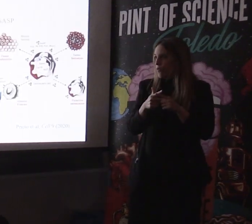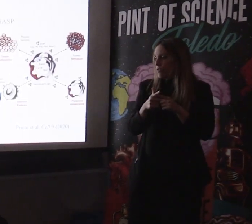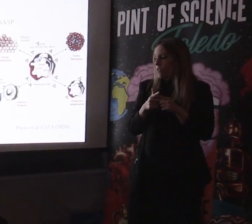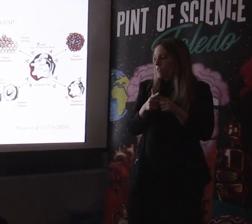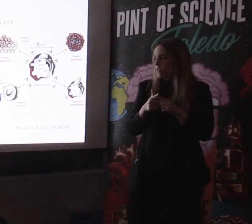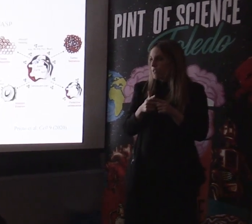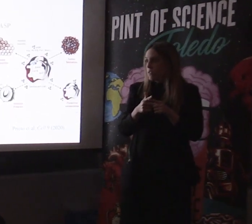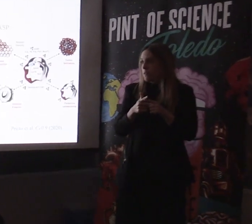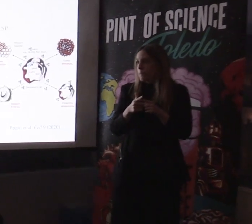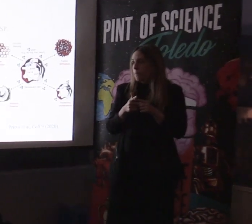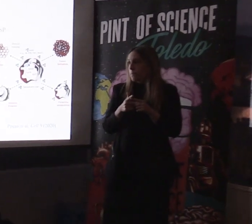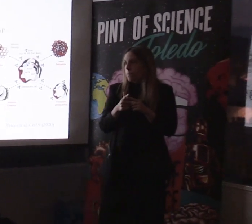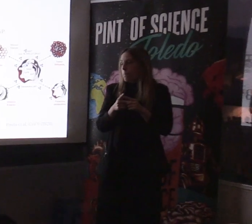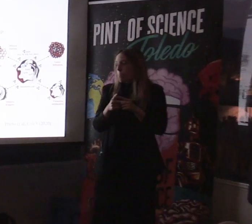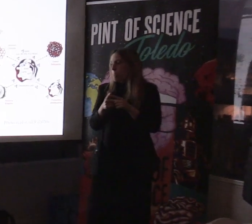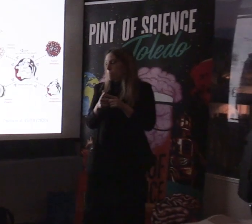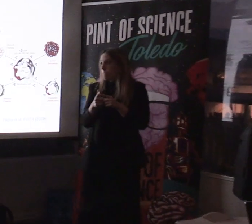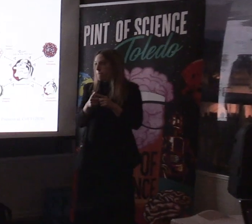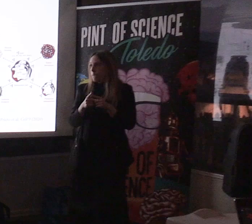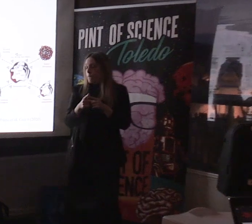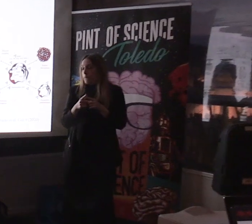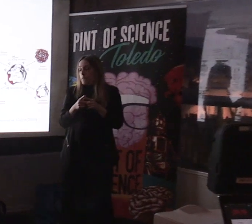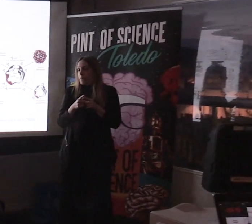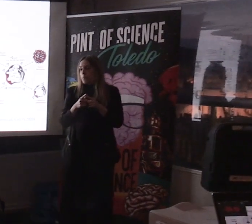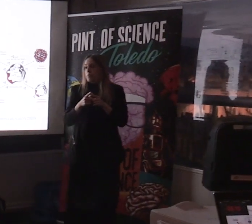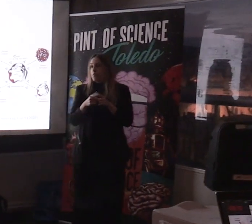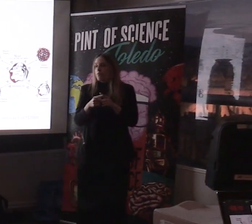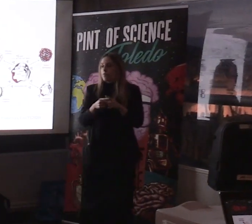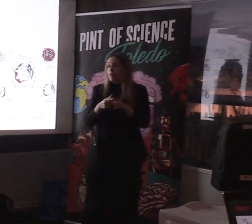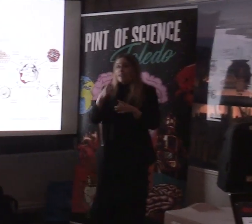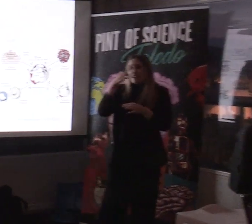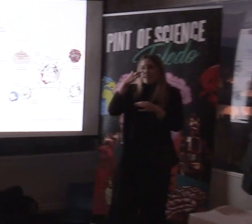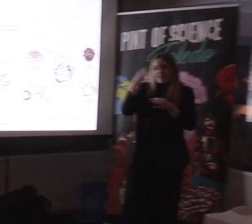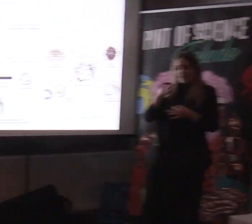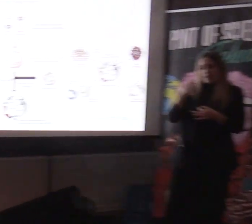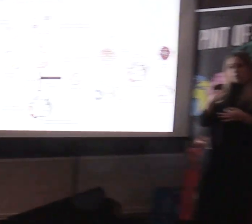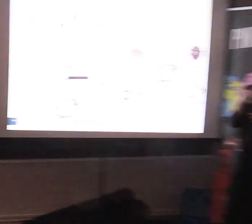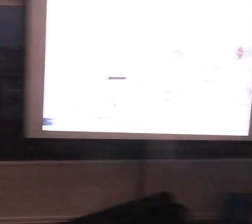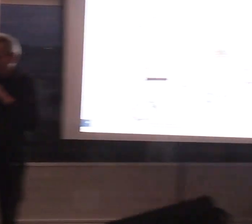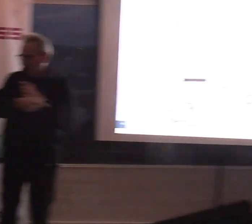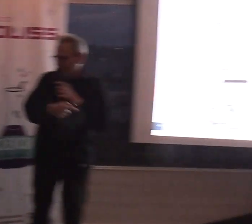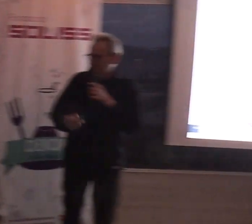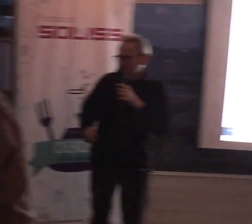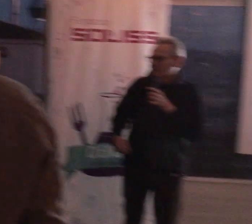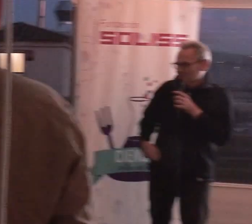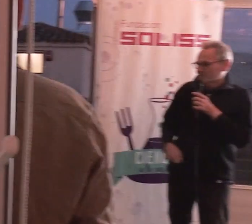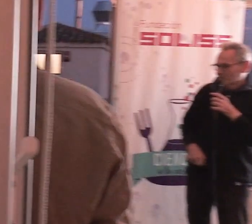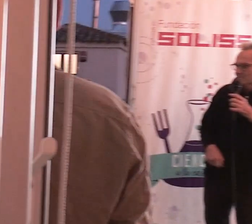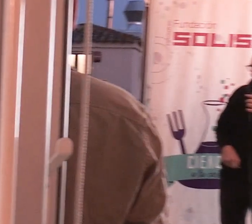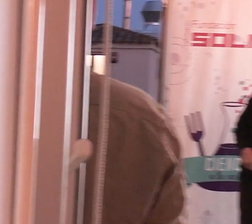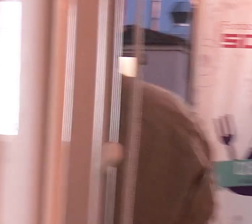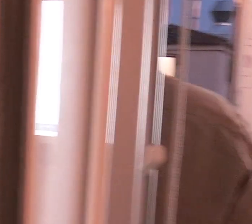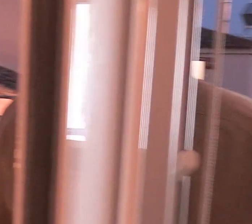que toma este David Sinclair realmente están contra la senescencia, contra este